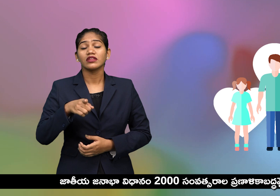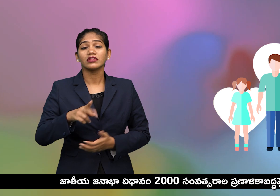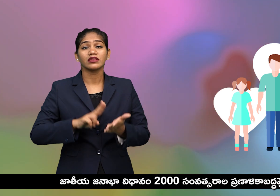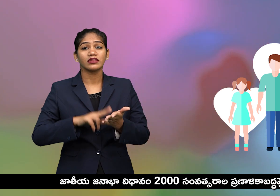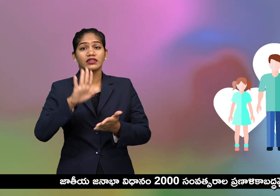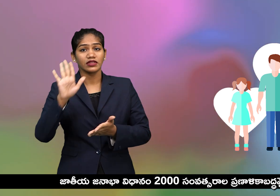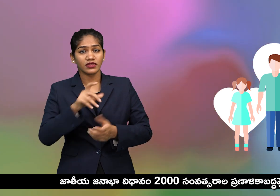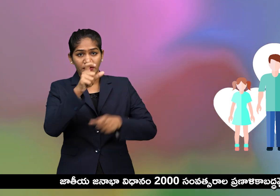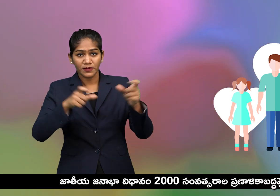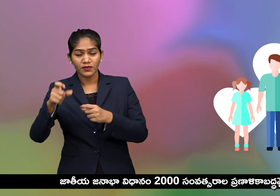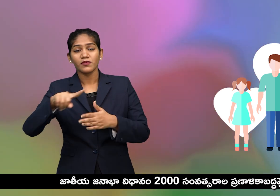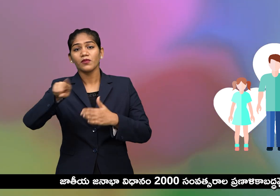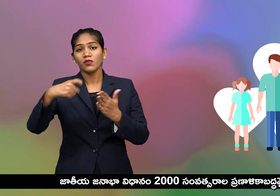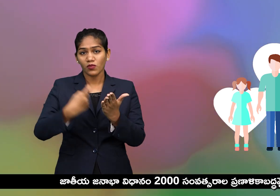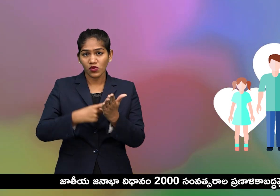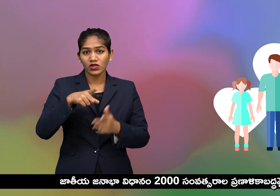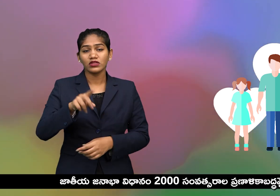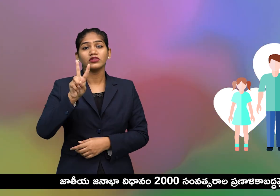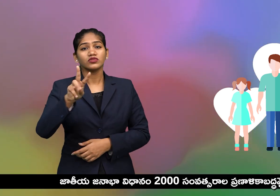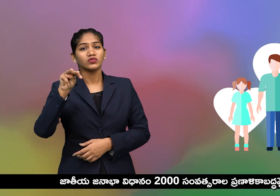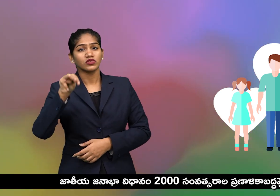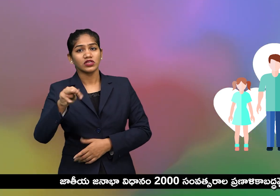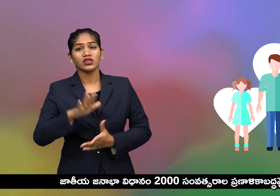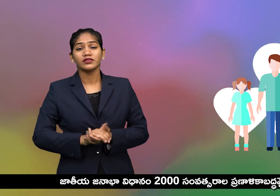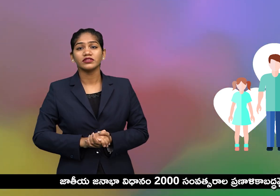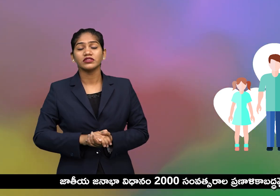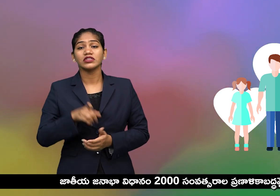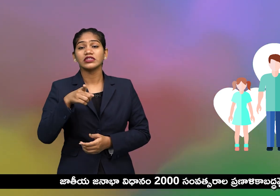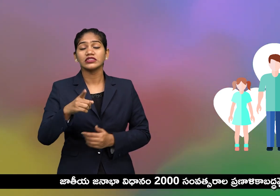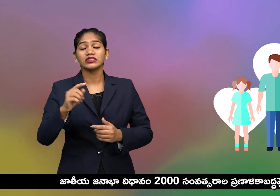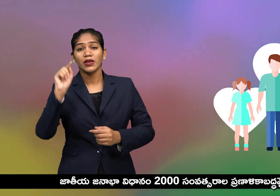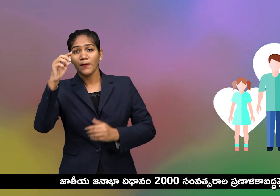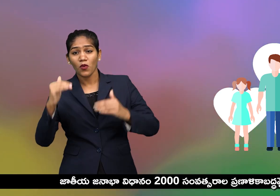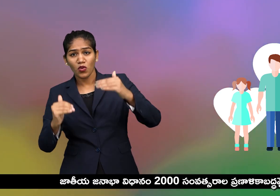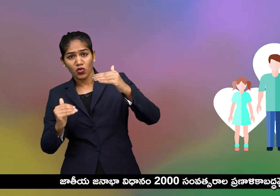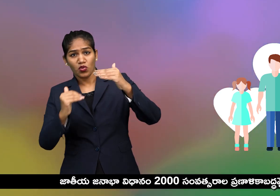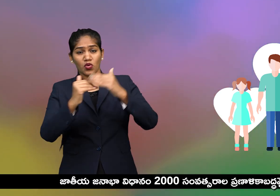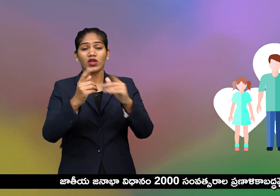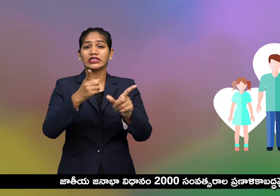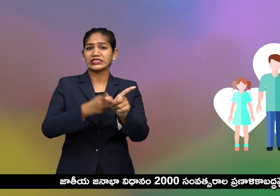జాతీయ జనాభా విధానం 2000 సంవత్సరాల ప్రణాళికాబద్ధమైన ప్రయత్నాల ముగింపు.